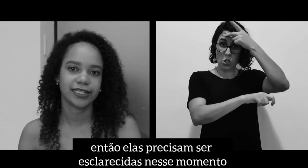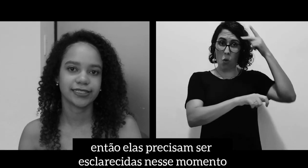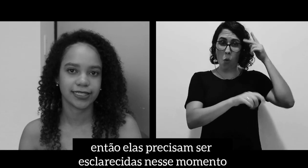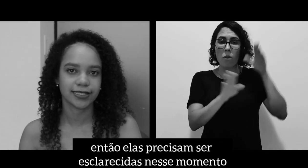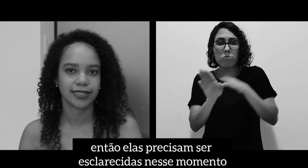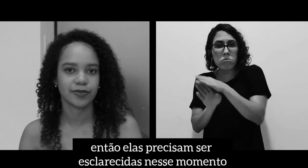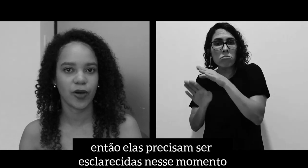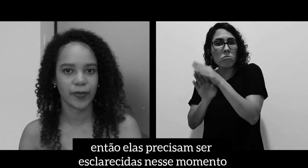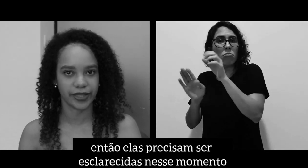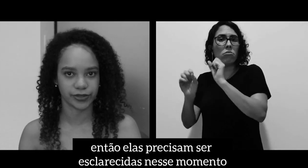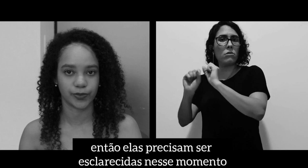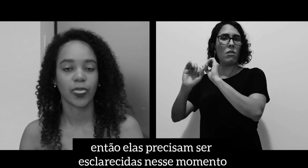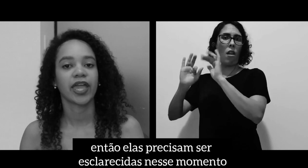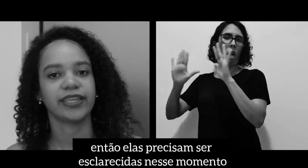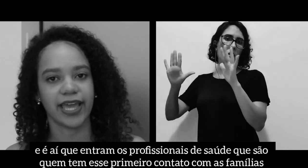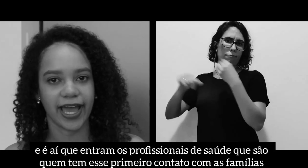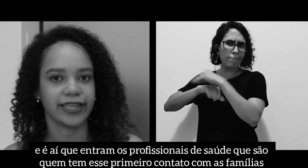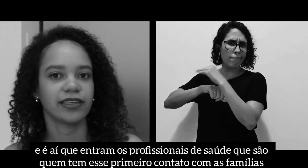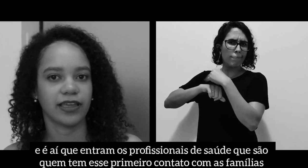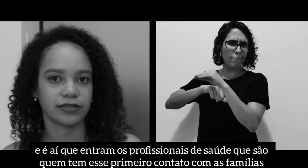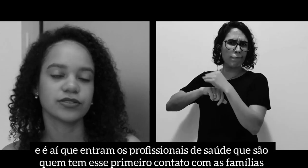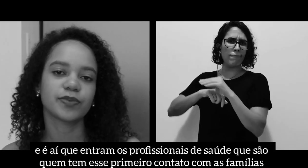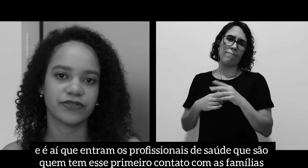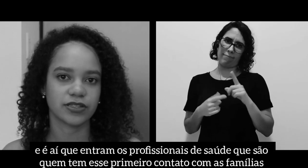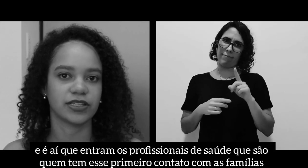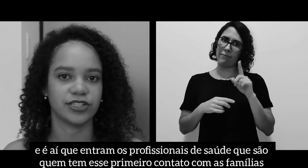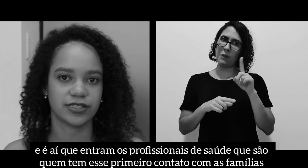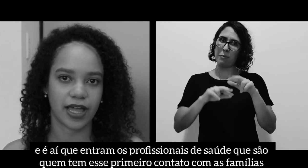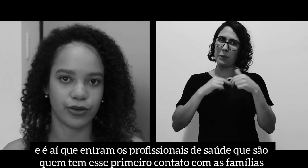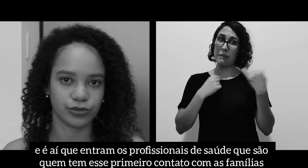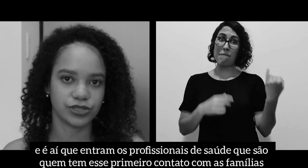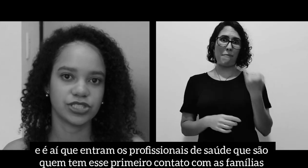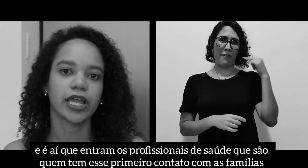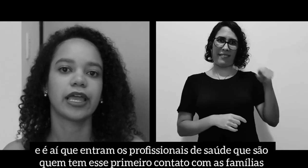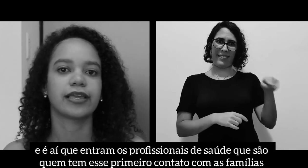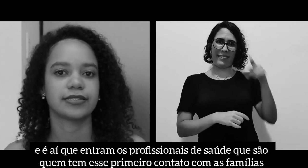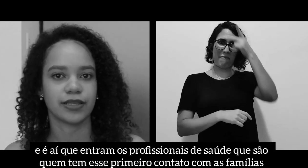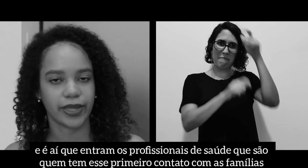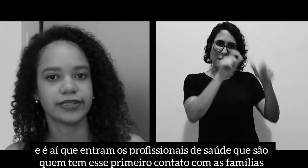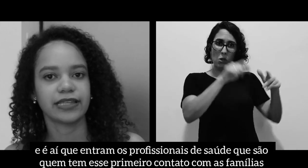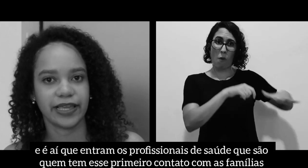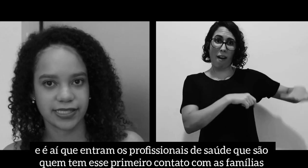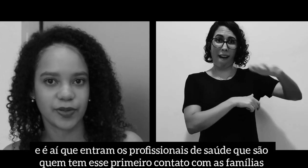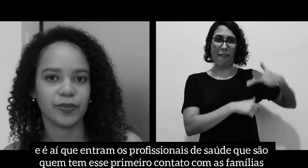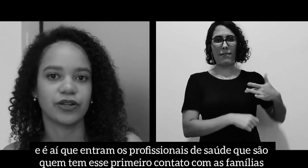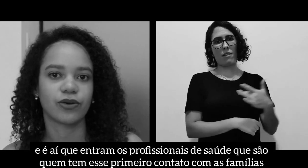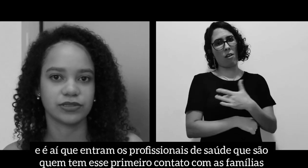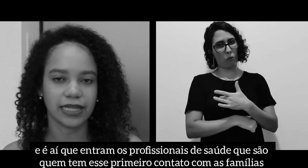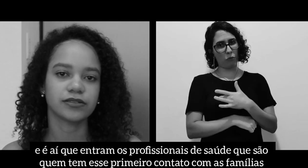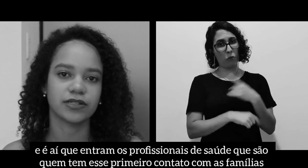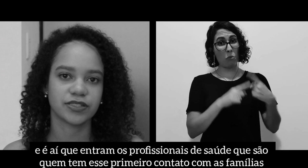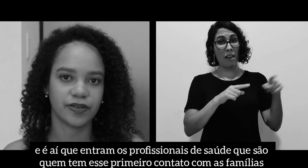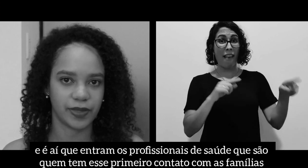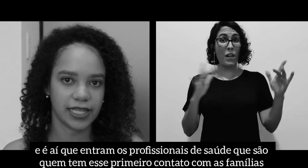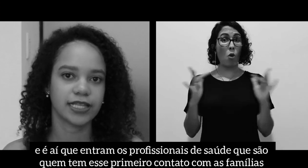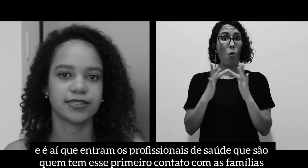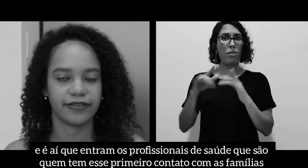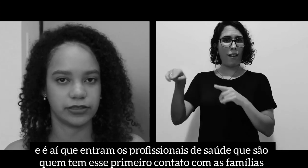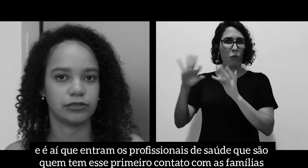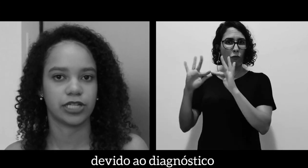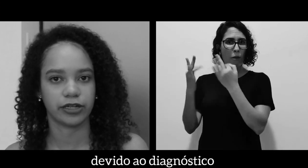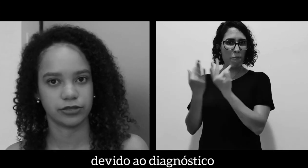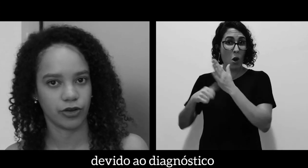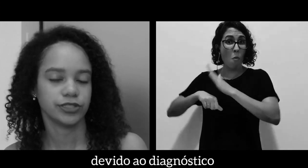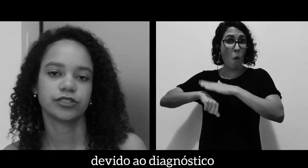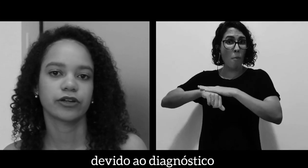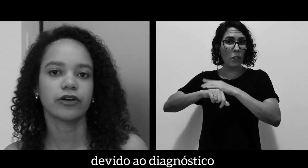ser esclarecidas nesse momento. E é aí que entram os profissionais de saúde, que são quem tem esse primeiro contato com as famílias